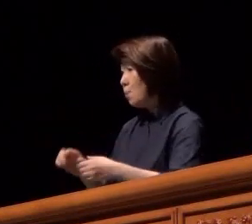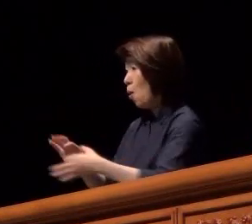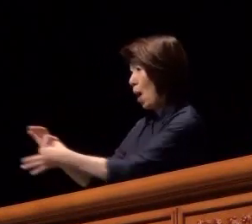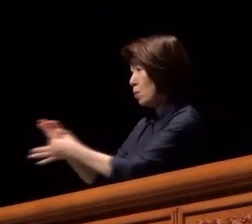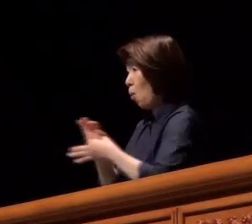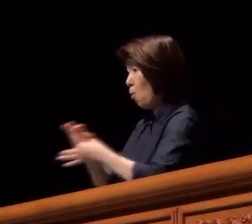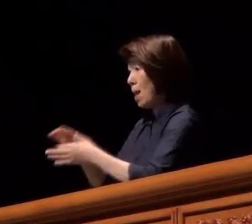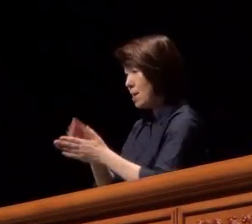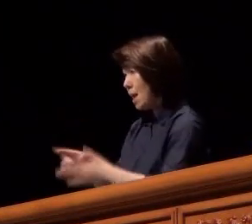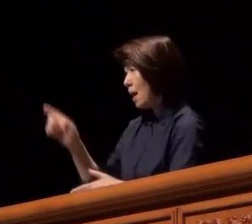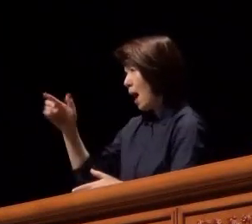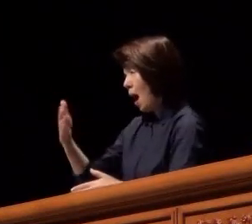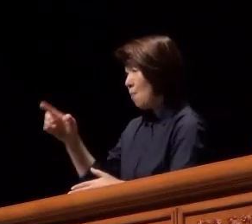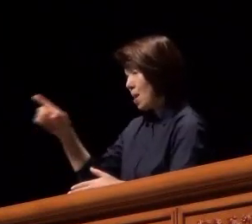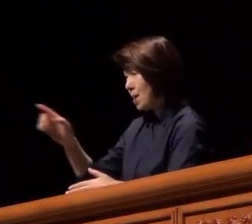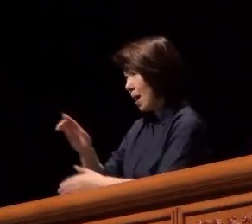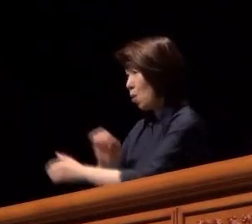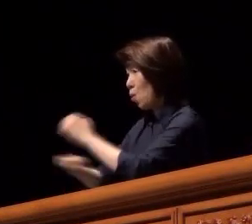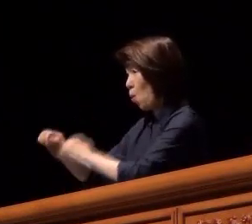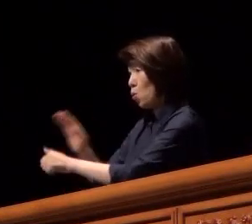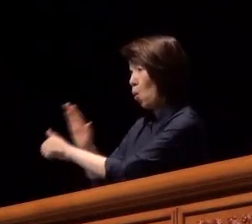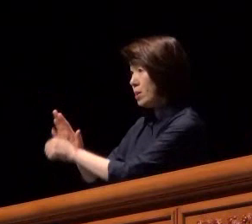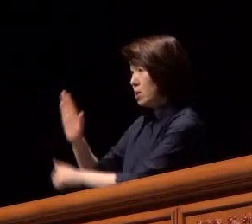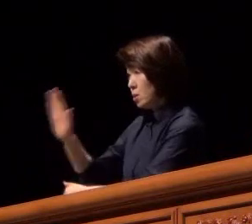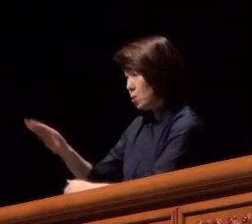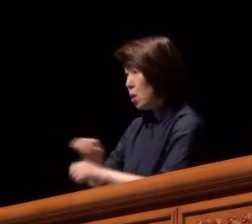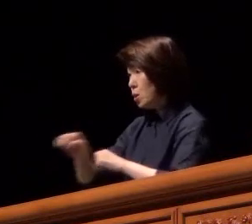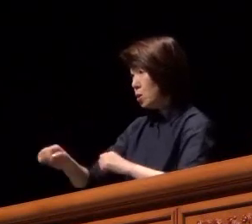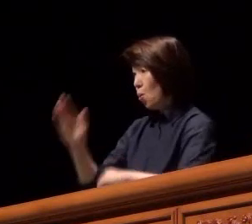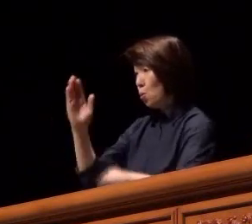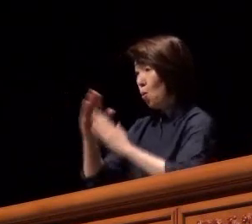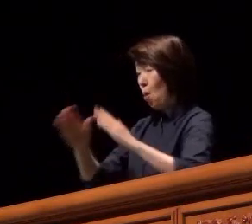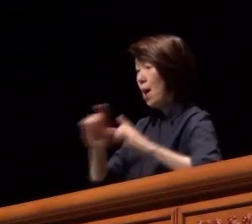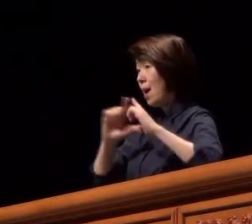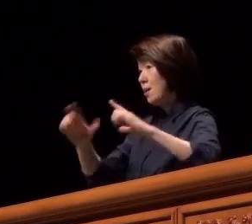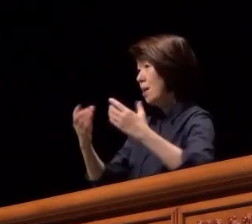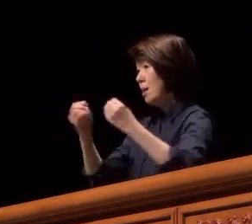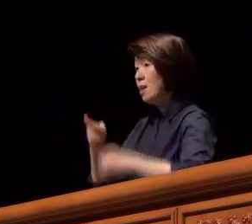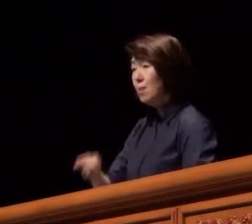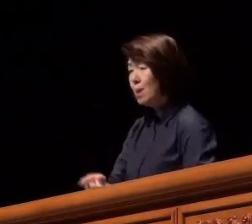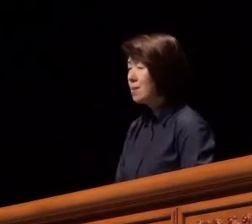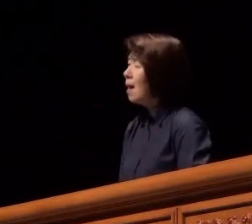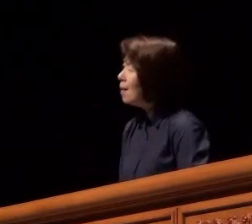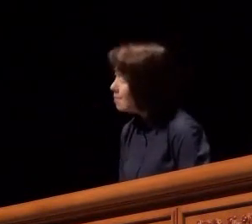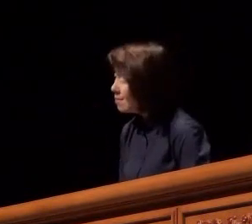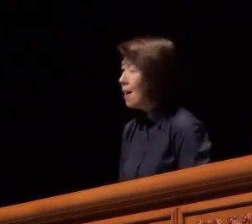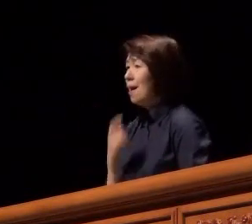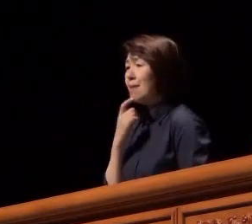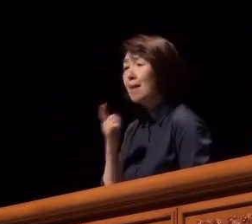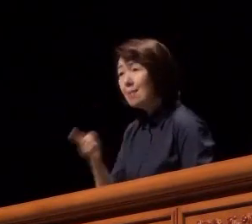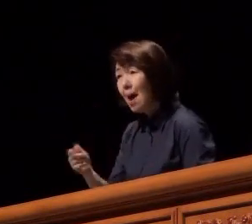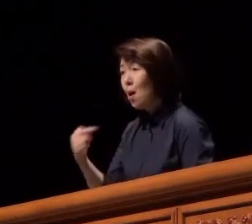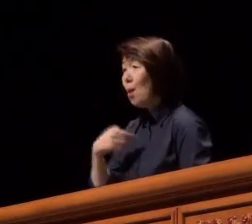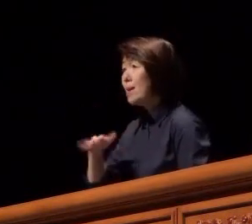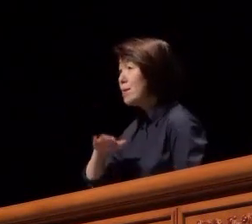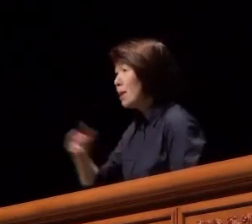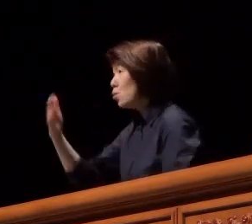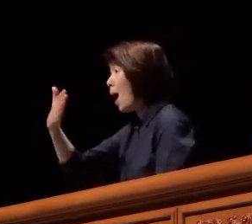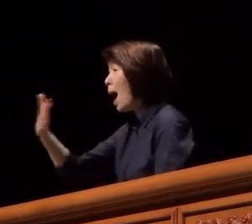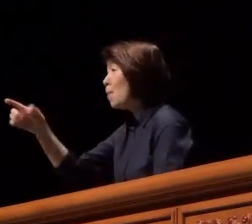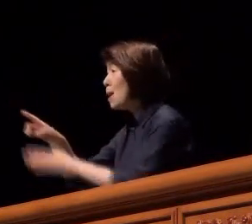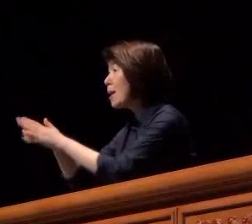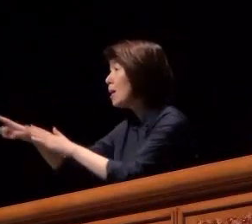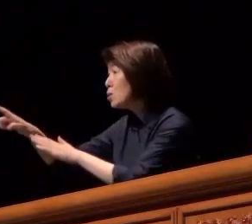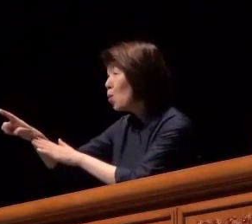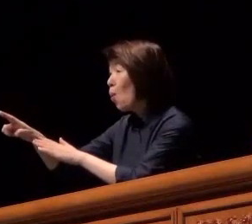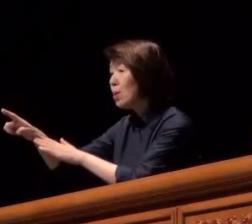として断固これを支持するということを地方の講演会で発言しましたね。なんで私たちはアメリカ資本で動いている